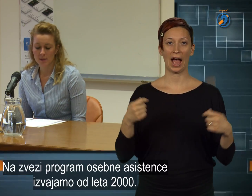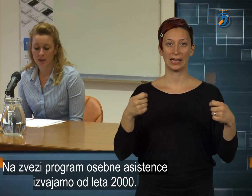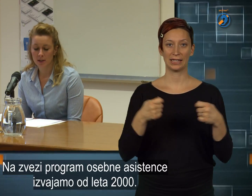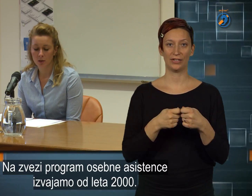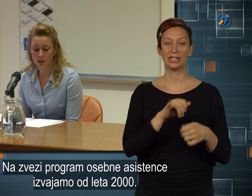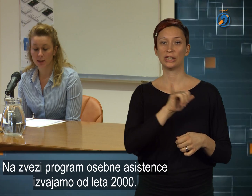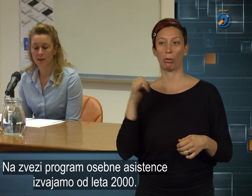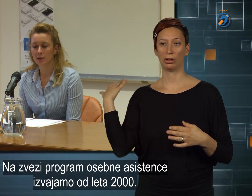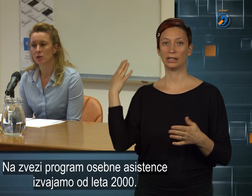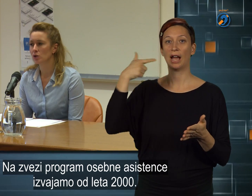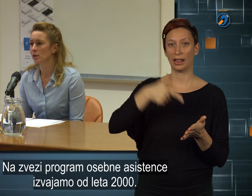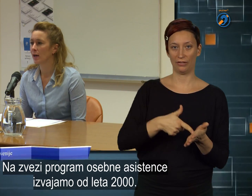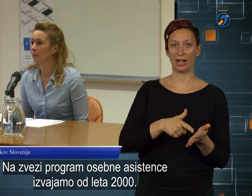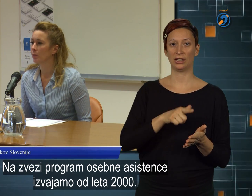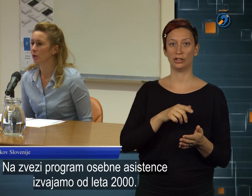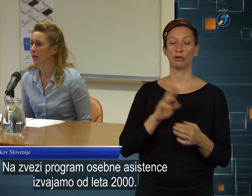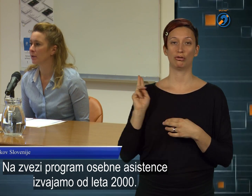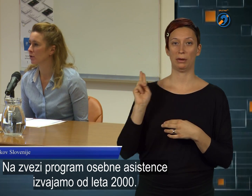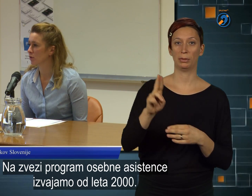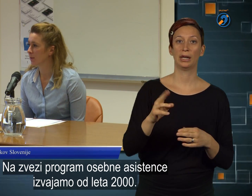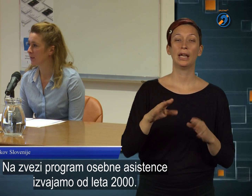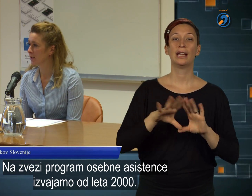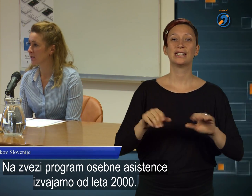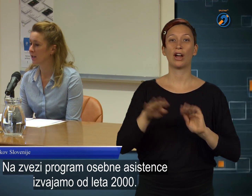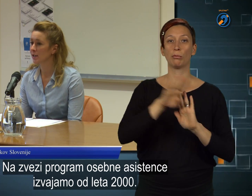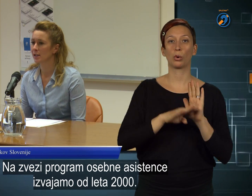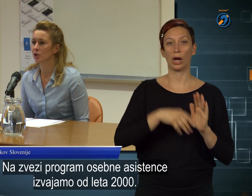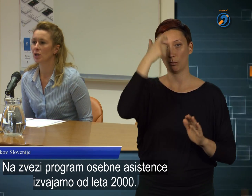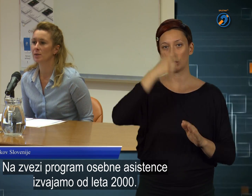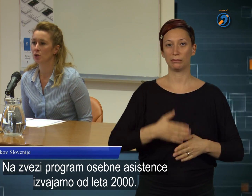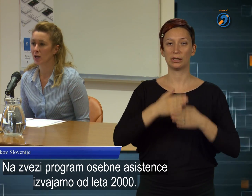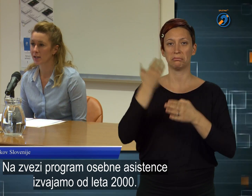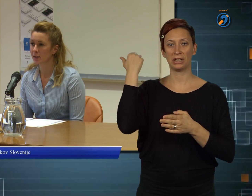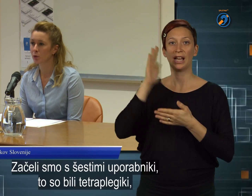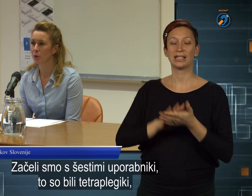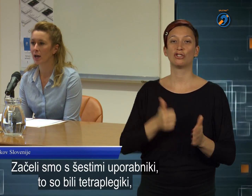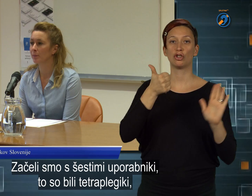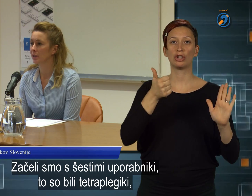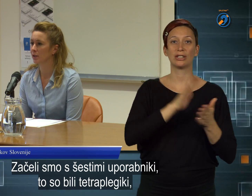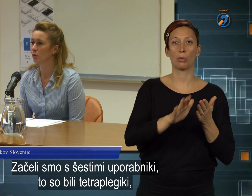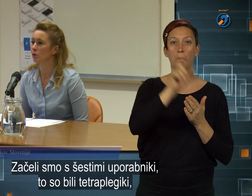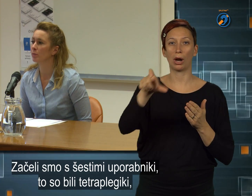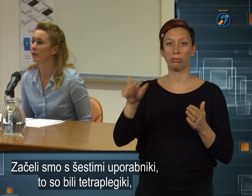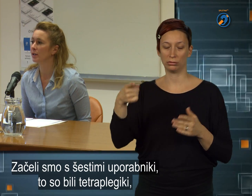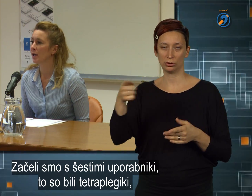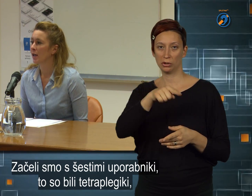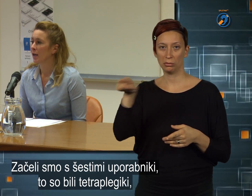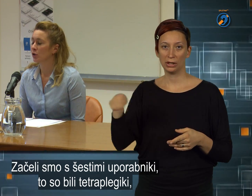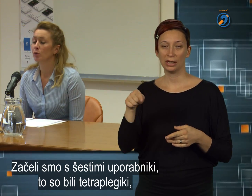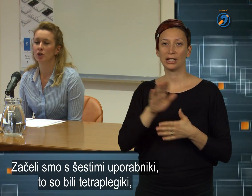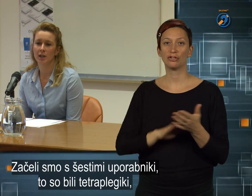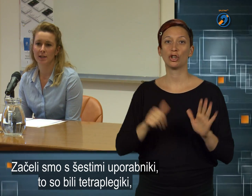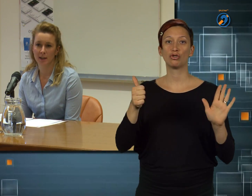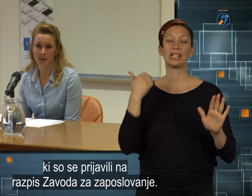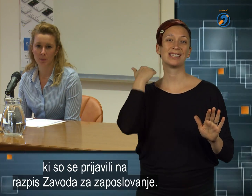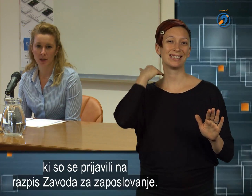Torej na zvezi od leta 2000 izvajamo program res osebne asistence in začeli smo s 6 uporabniki. To je